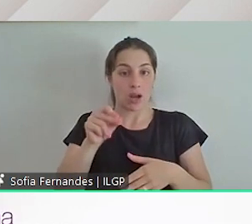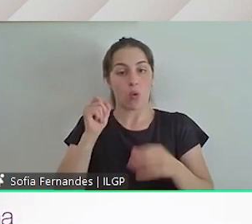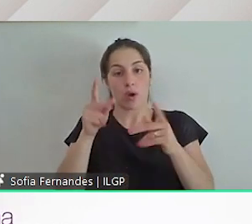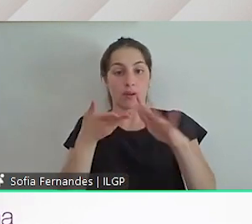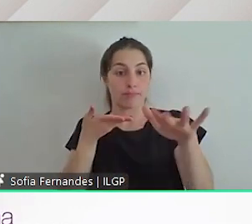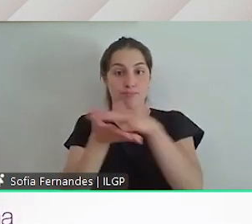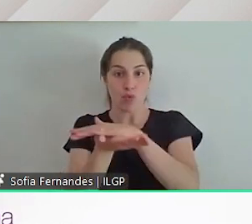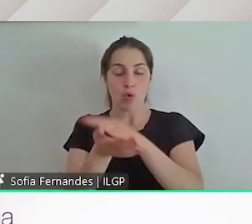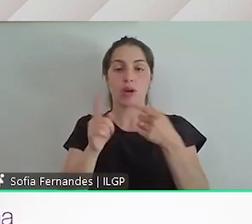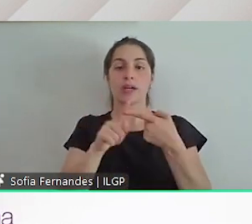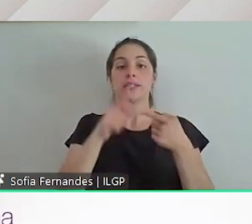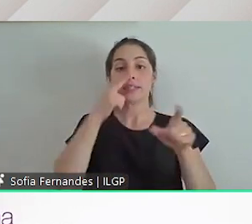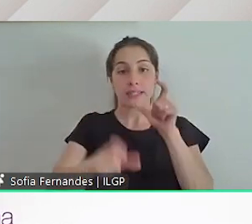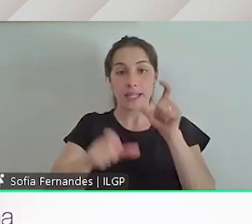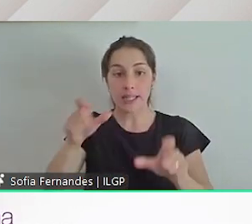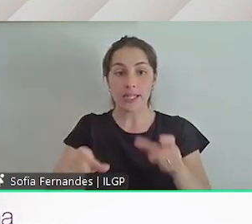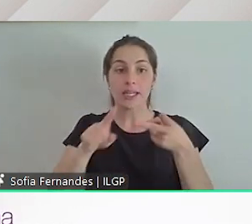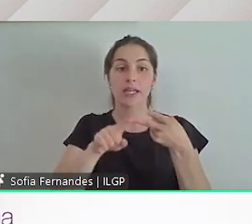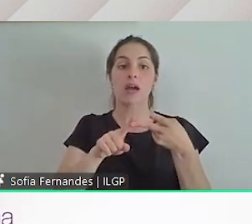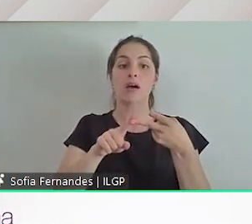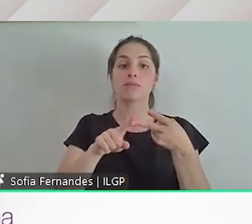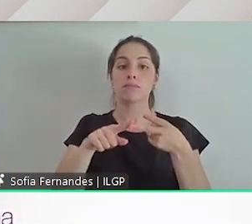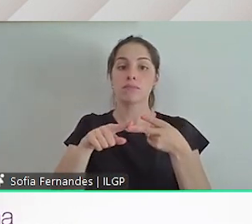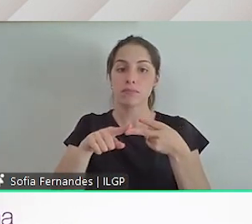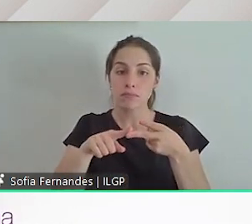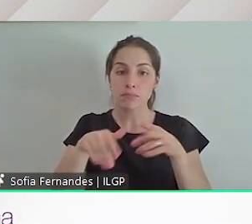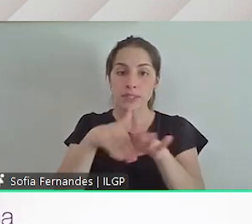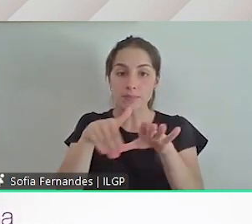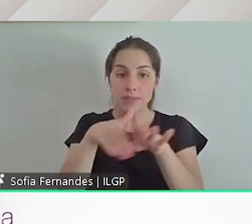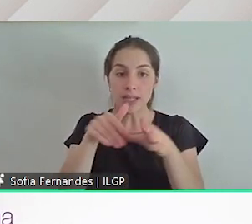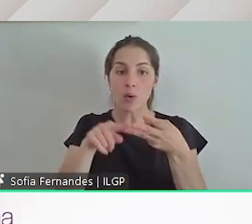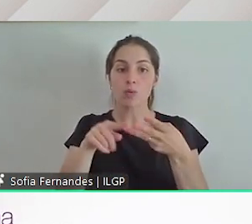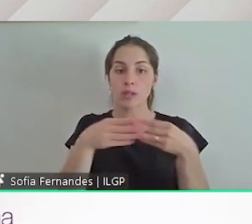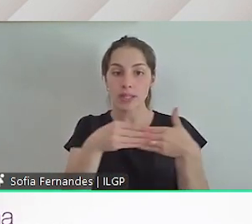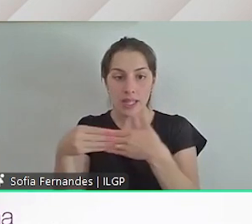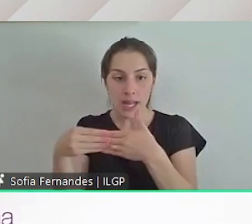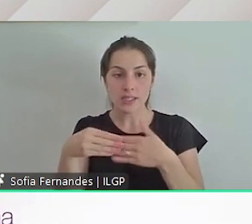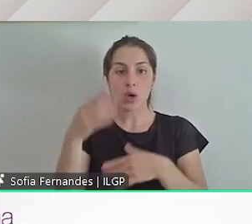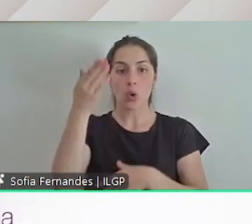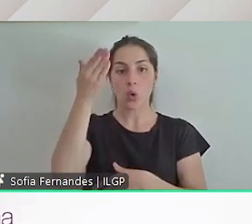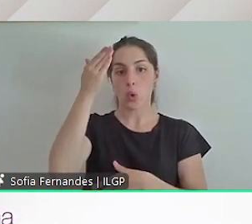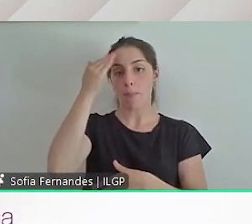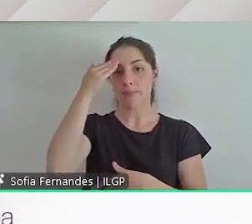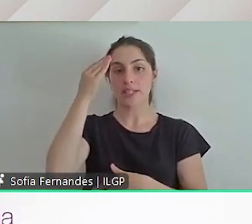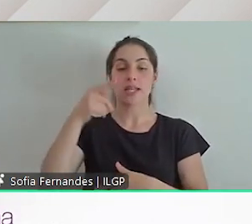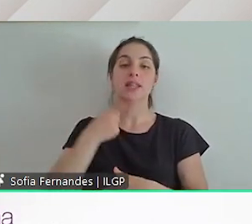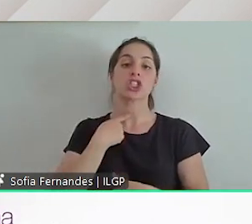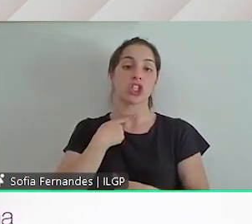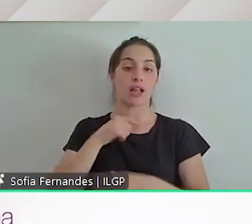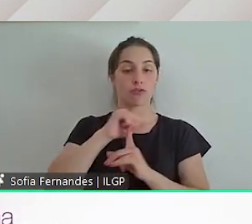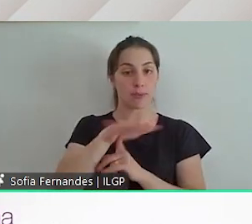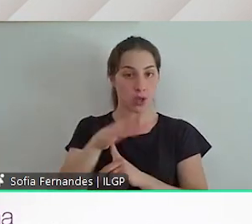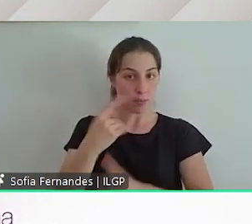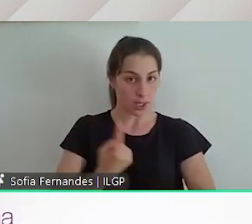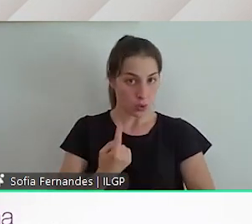inovação, interesse e serviço público, liderança, competências digitais e formação obrigatória.